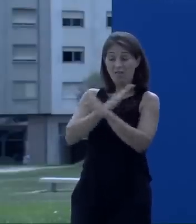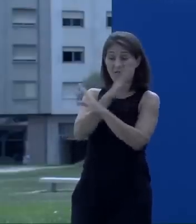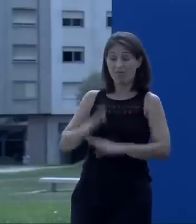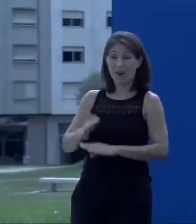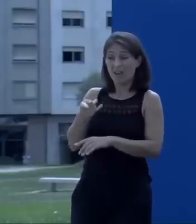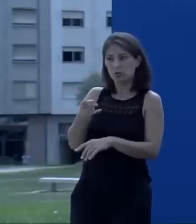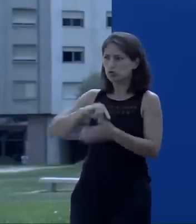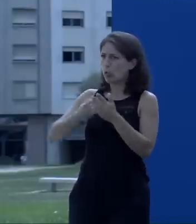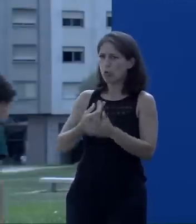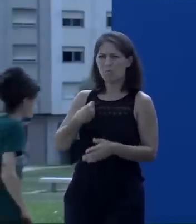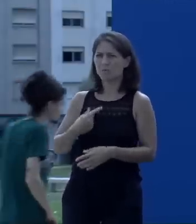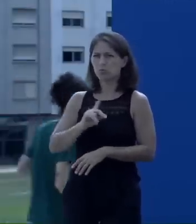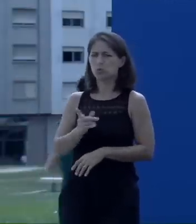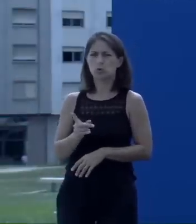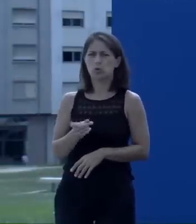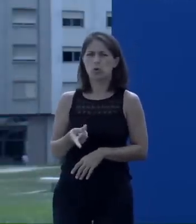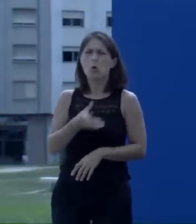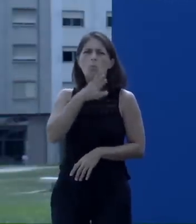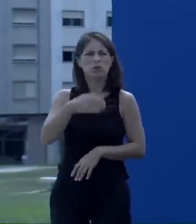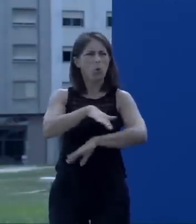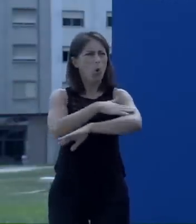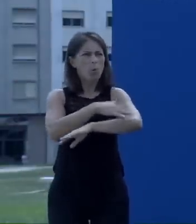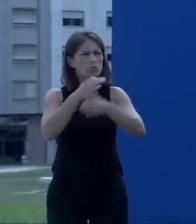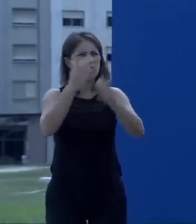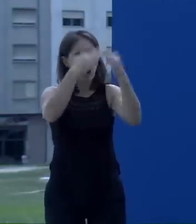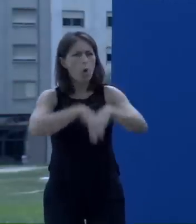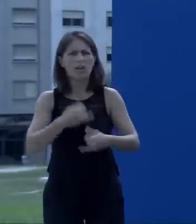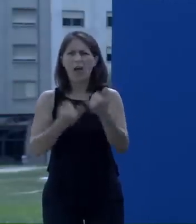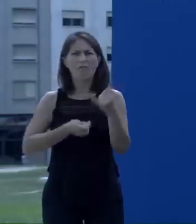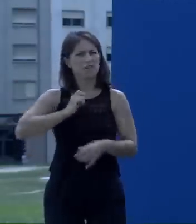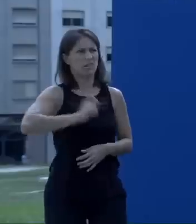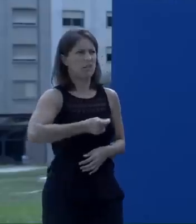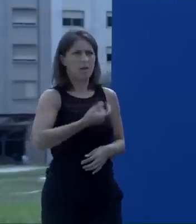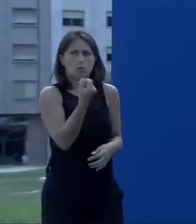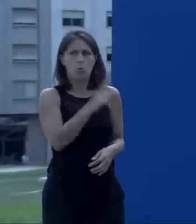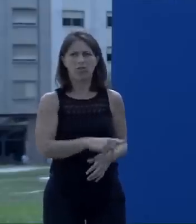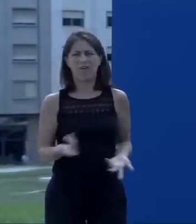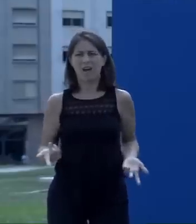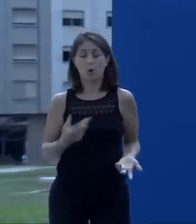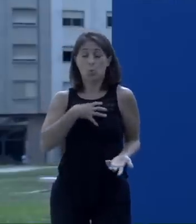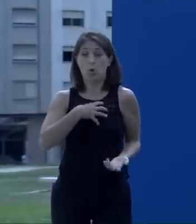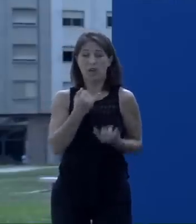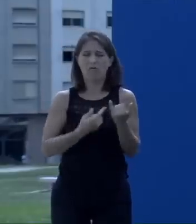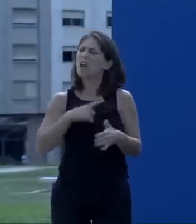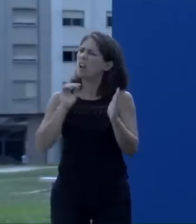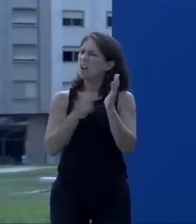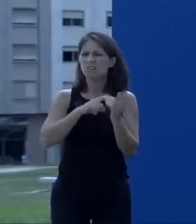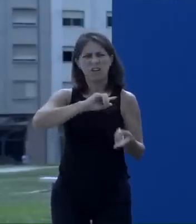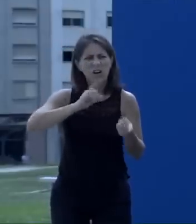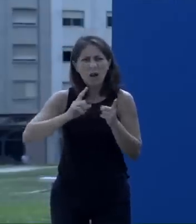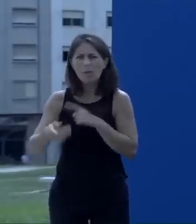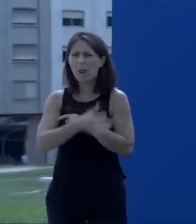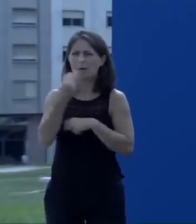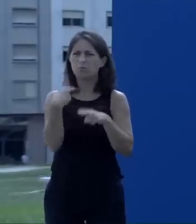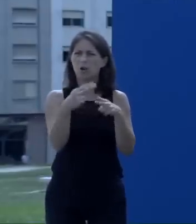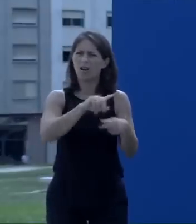injustas. E había gobernos injustos, e iso non se podía reparar cunha sentencia, era necesario cambiar as leis, e era necesario cambiar as